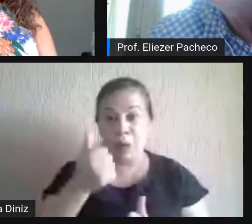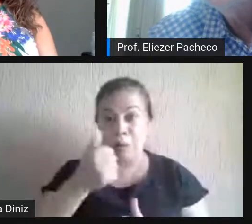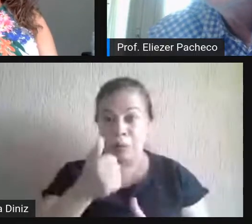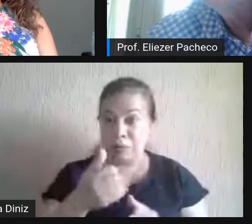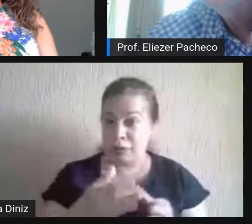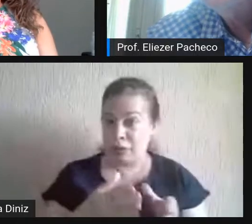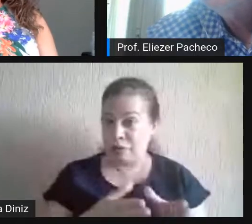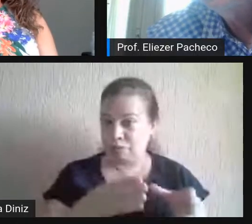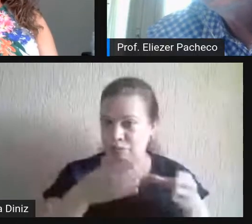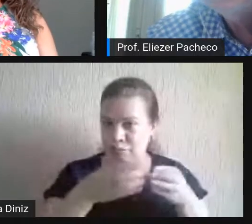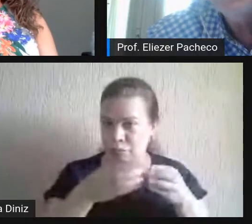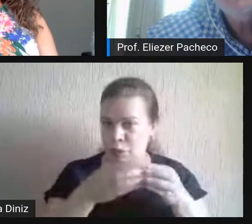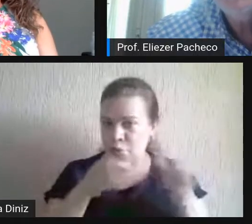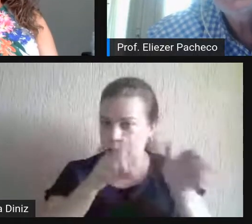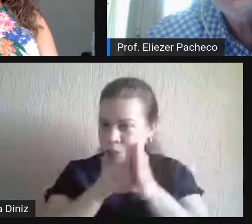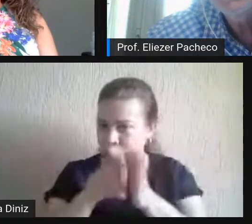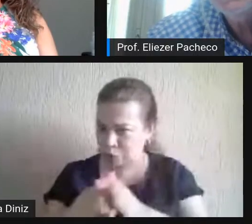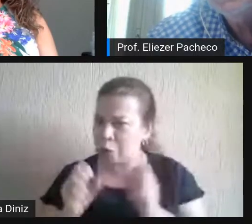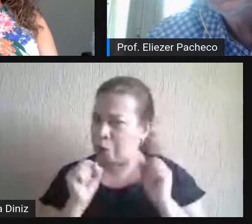assim?